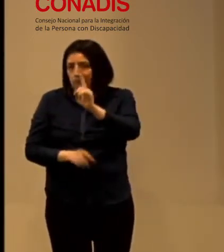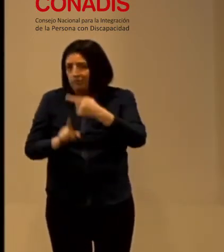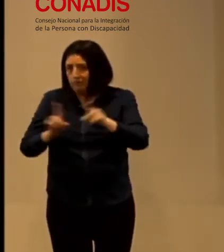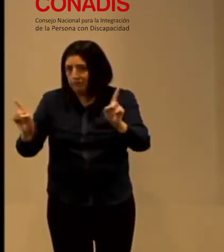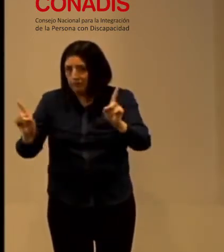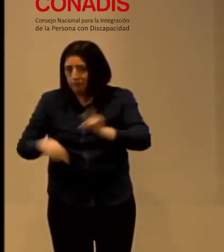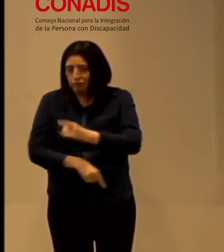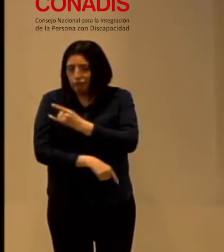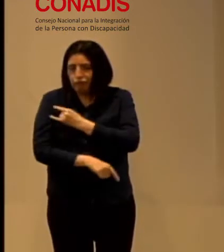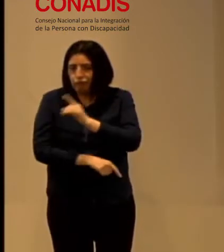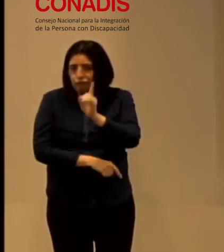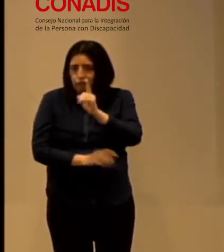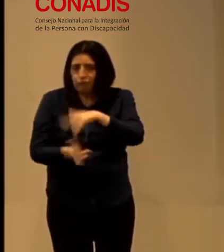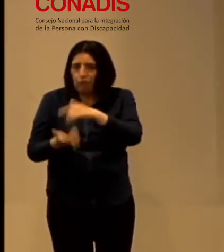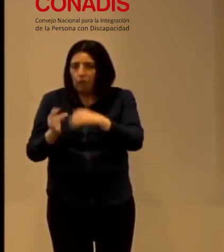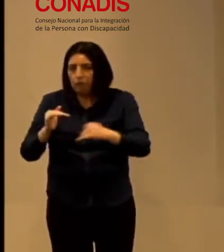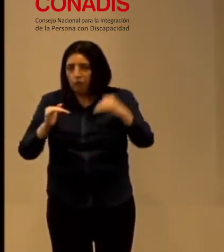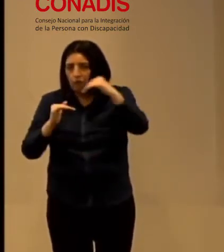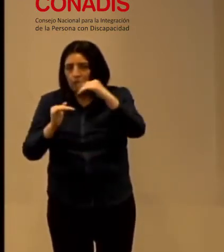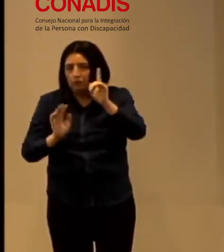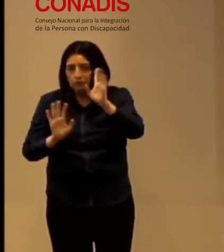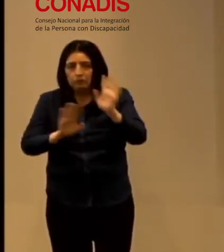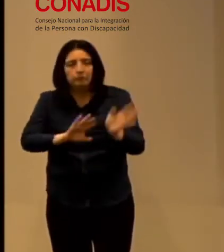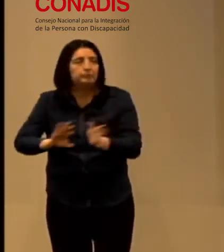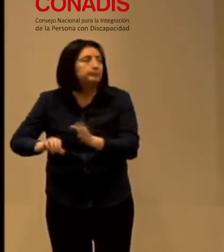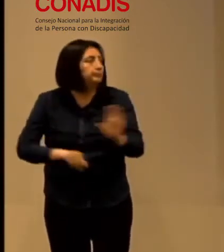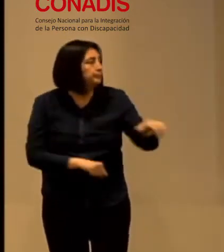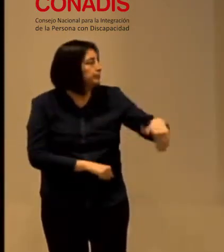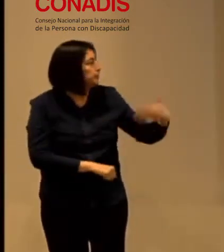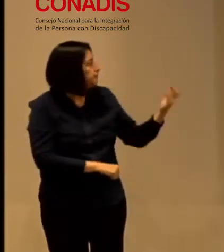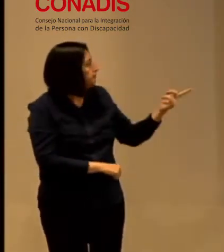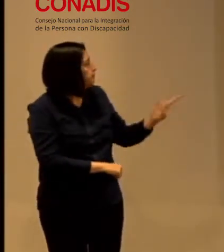es la educación superior técnica. Pasamos, por favor.